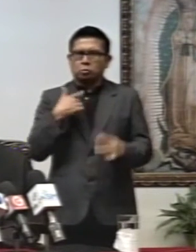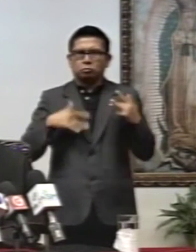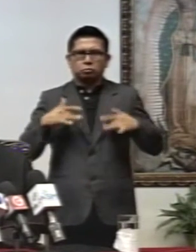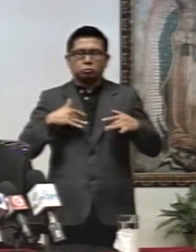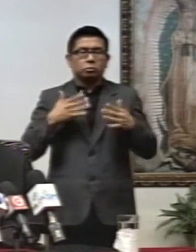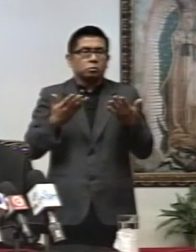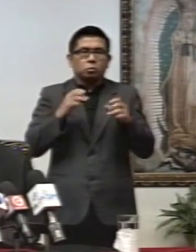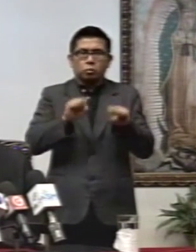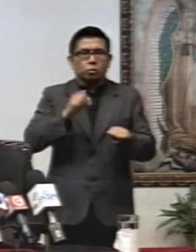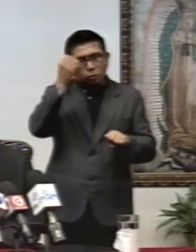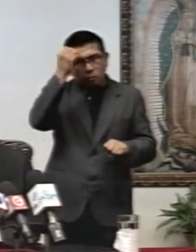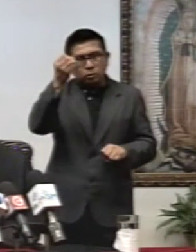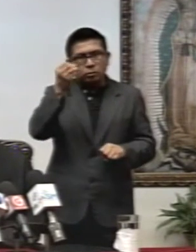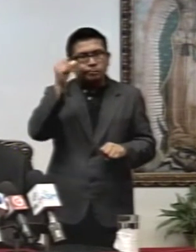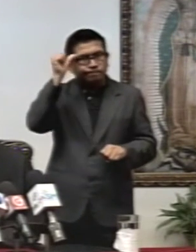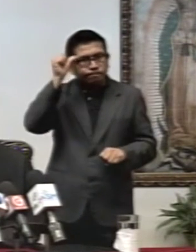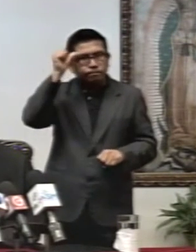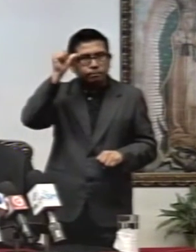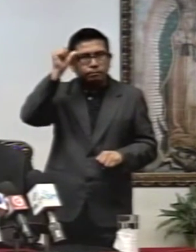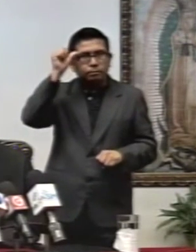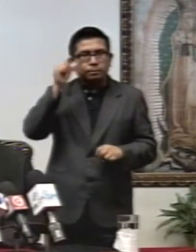balance y que diga